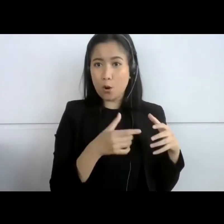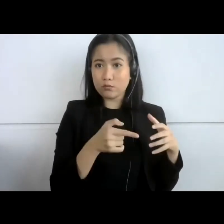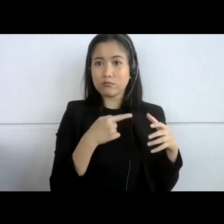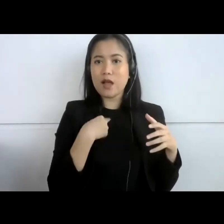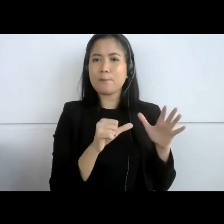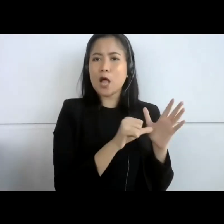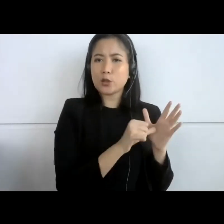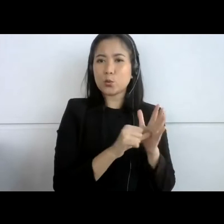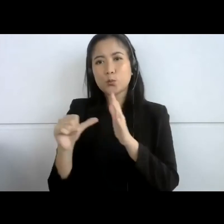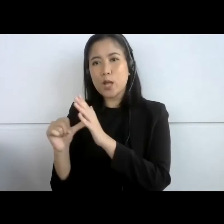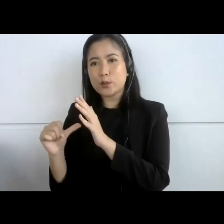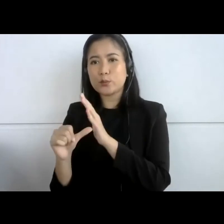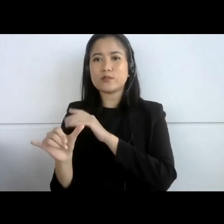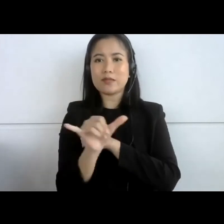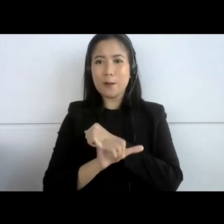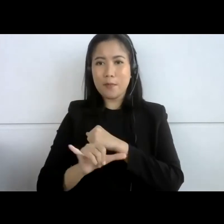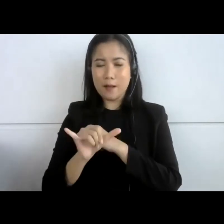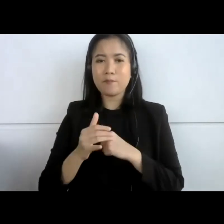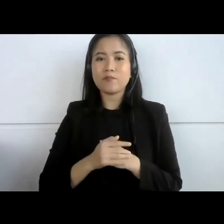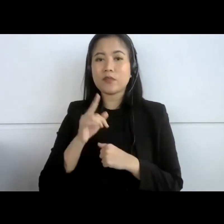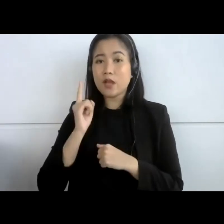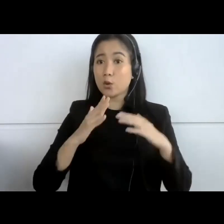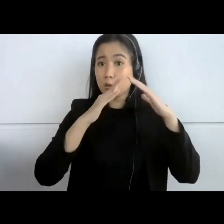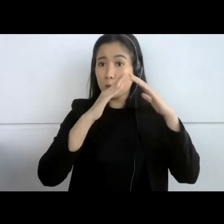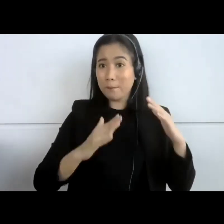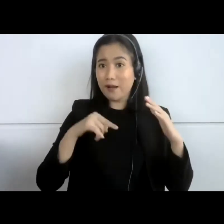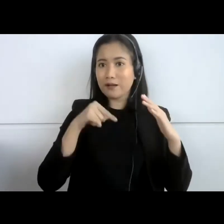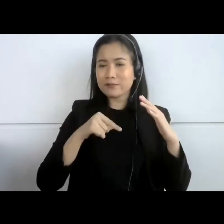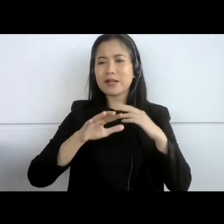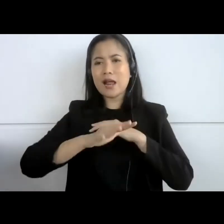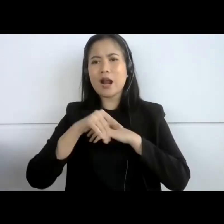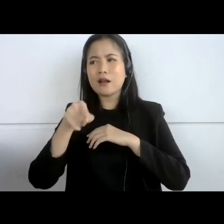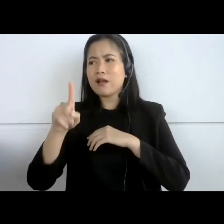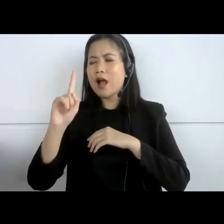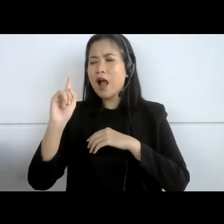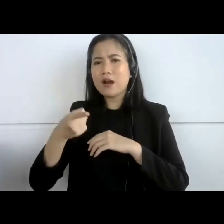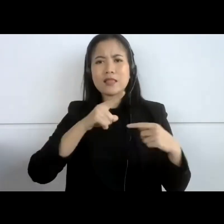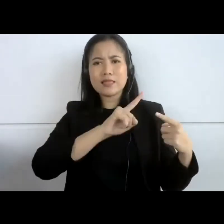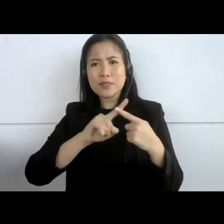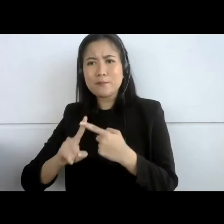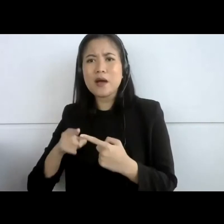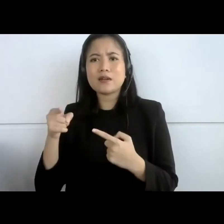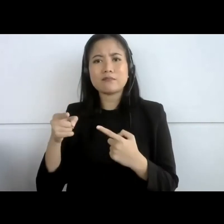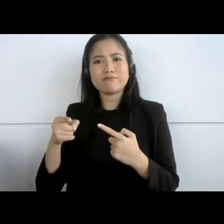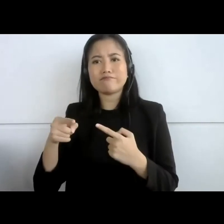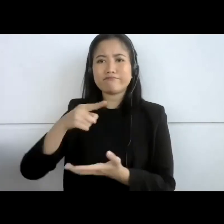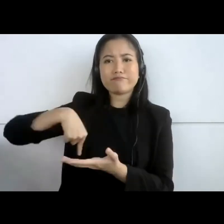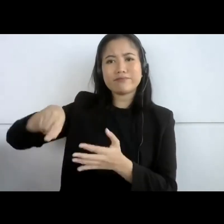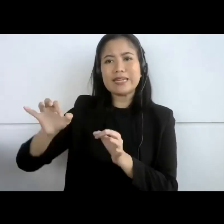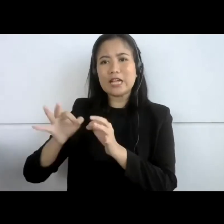membantu. Kalau di rumah, terkadang saya diganggu oleh teman-teman yang bermain di sekitar